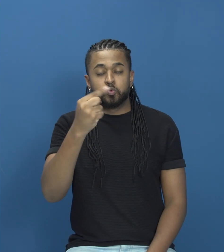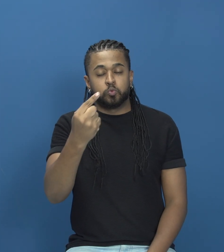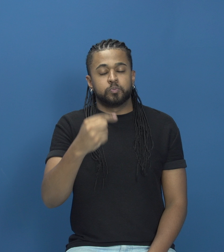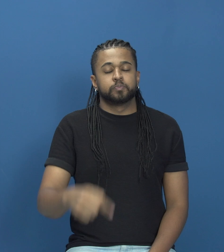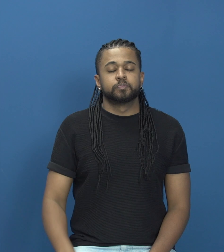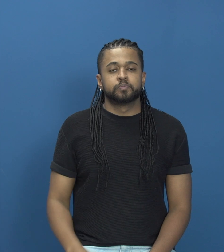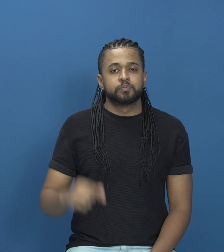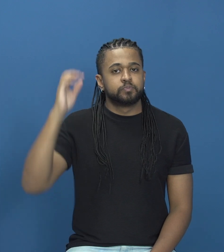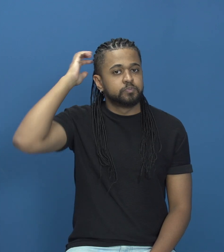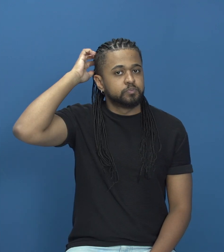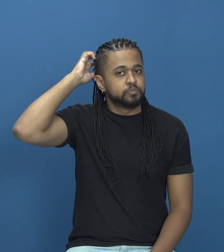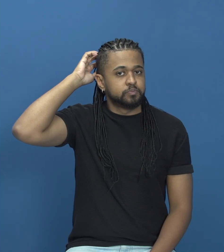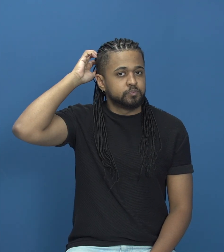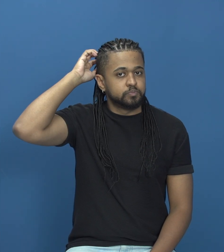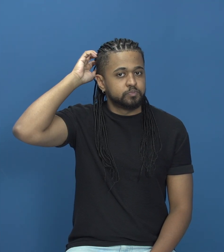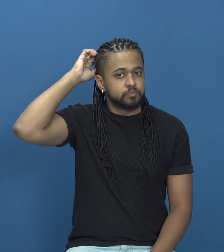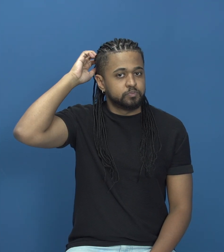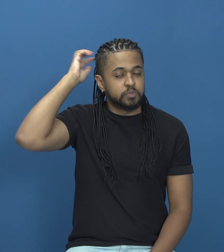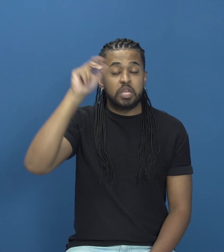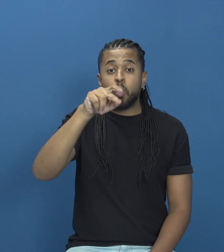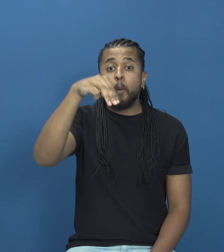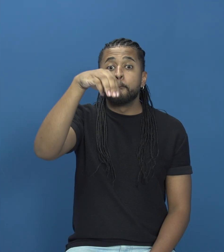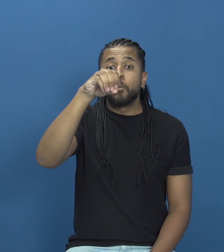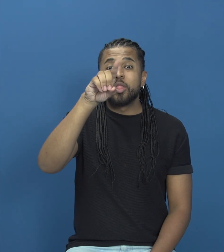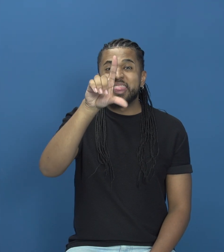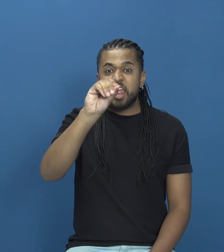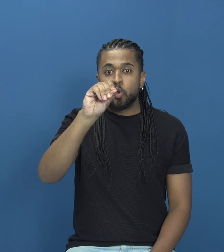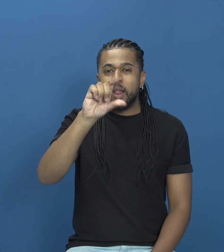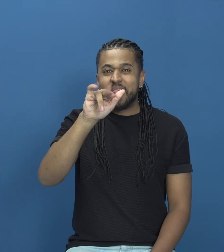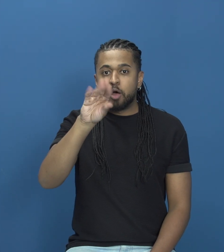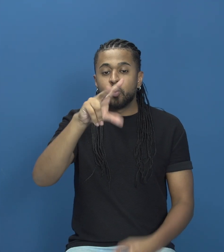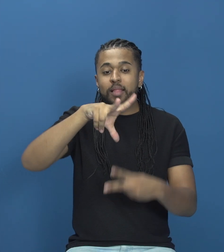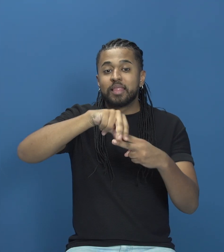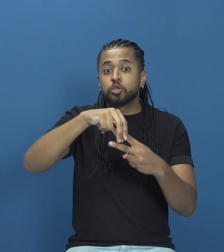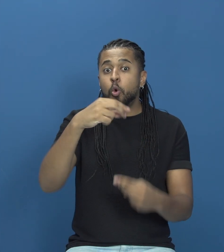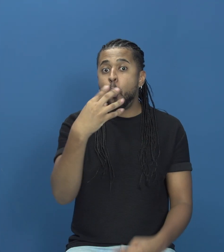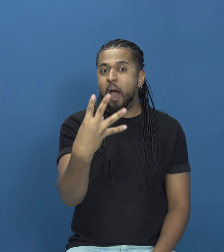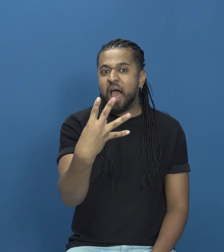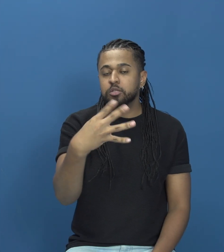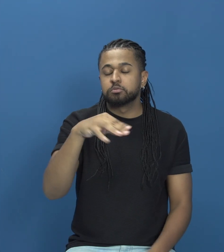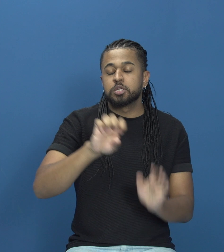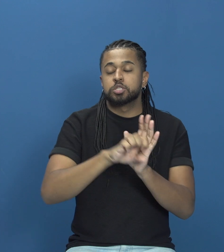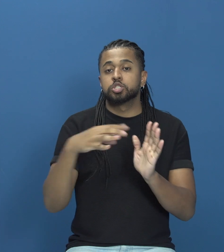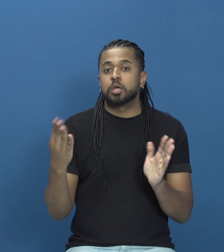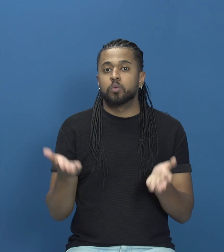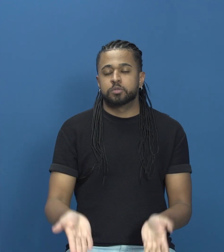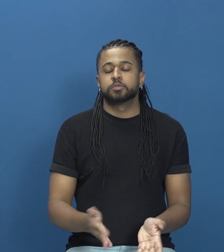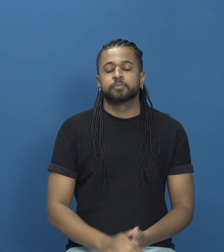fecha parênteses, de acordo com o modelo de laudo médico disponível no anexo 4 do presente